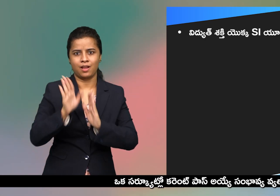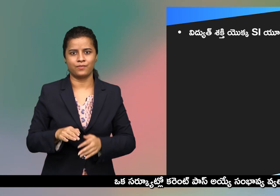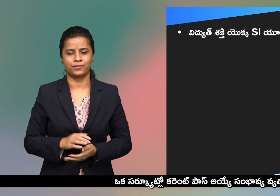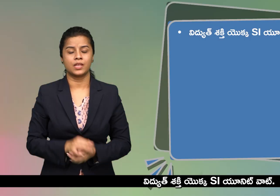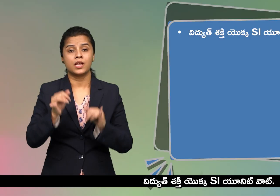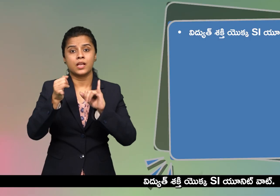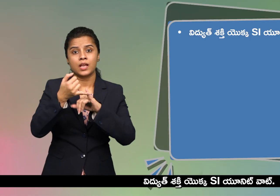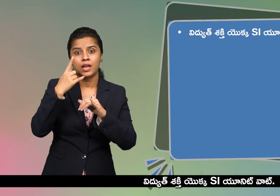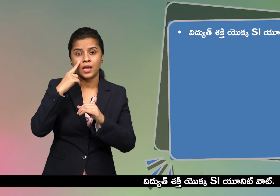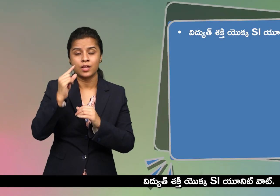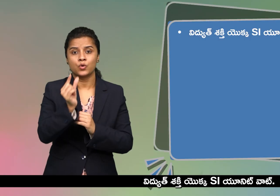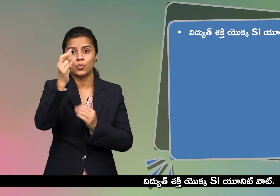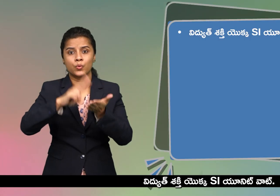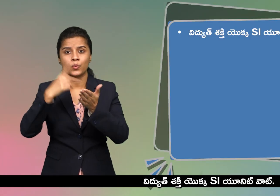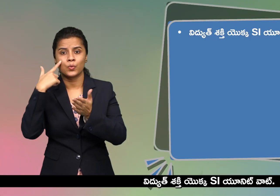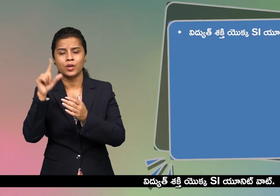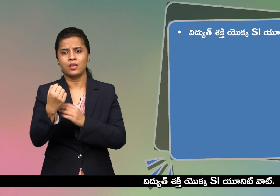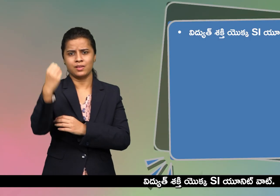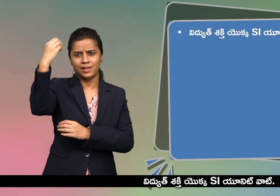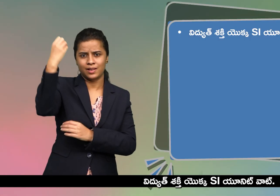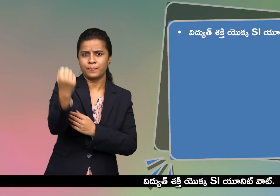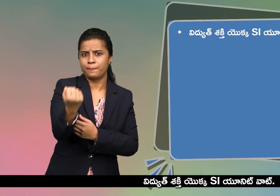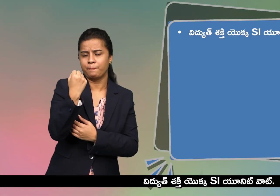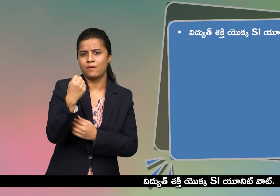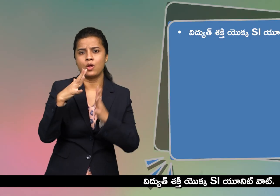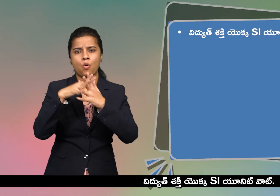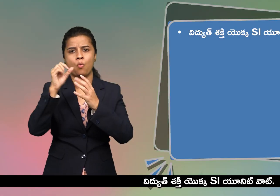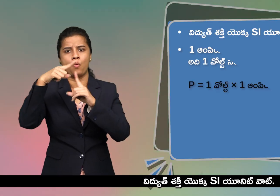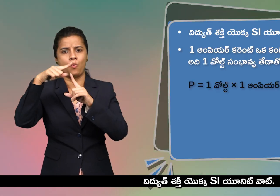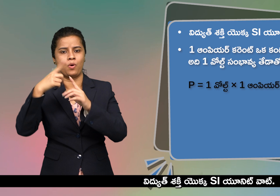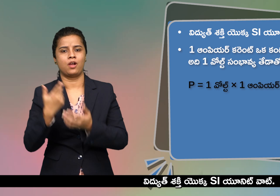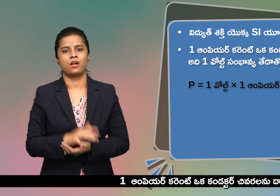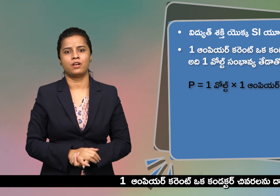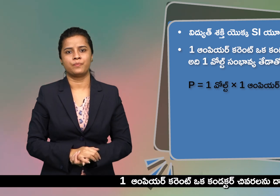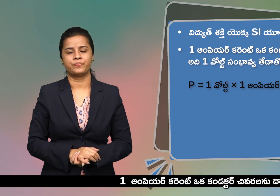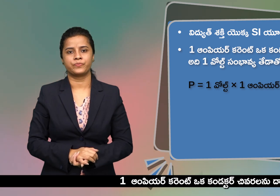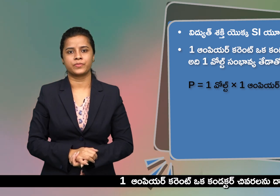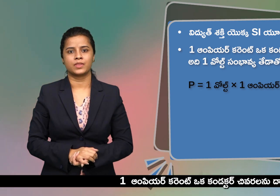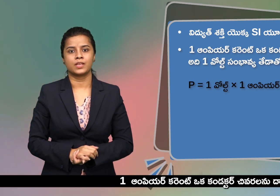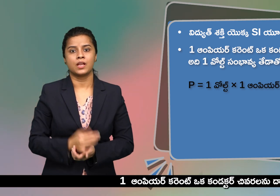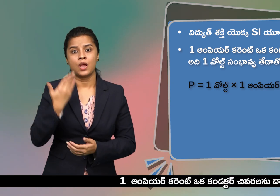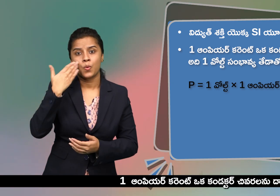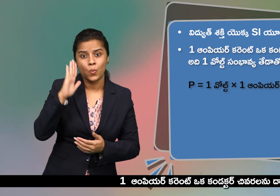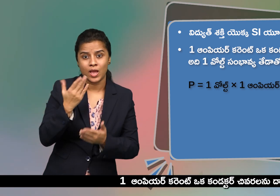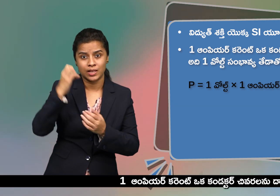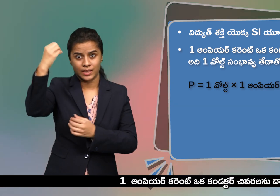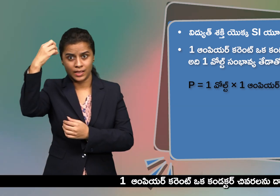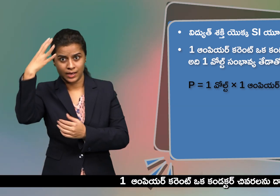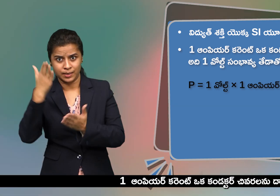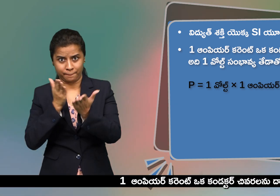వ్యత్యాసం. విద్యుత్ శక్తి యొక్క SI యూనిట్ వాట్. 1 ఆంపియర్ కరెంట్ ఒక కండక్టర్